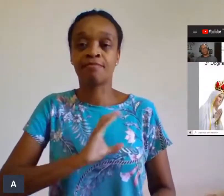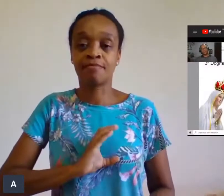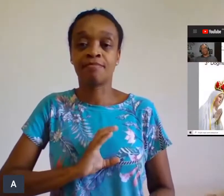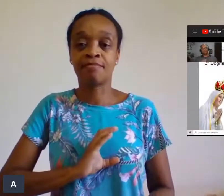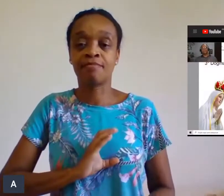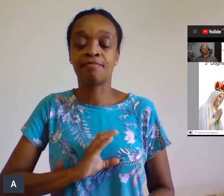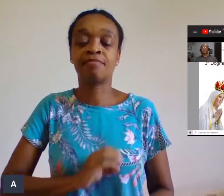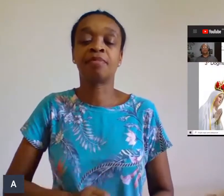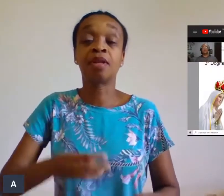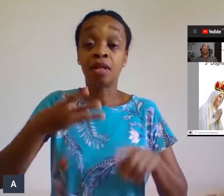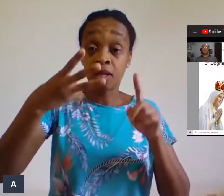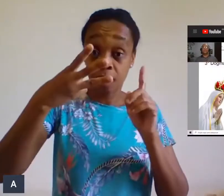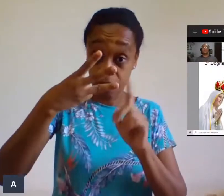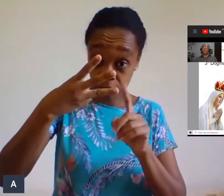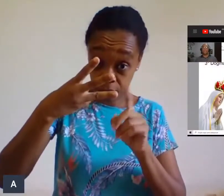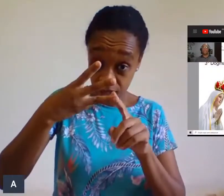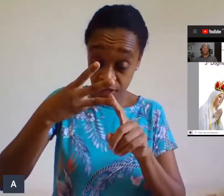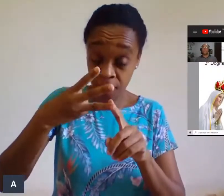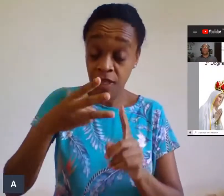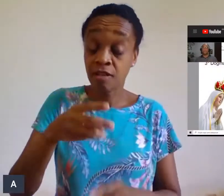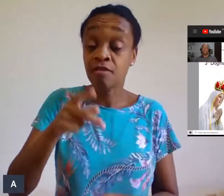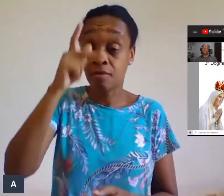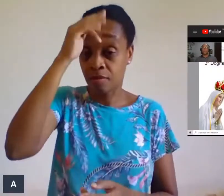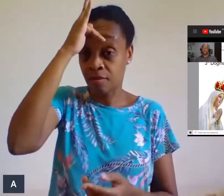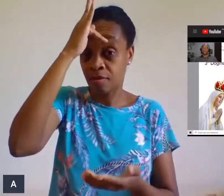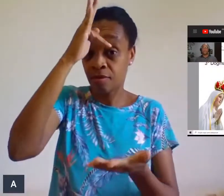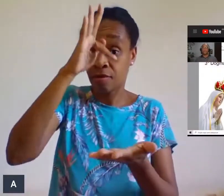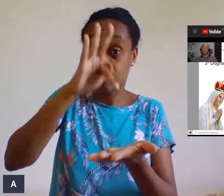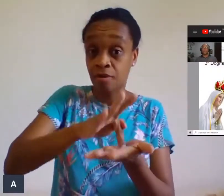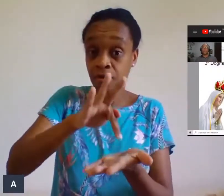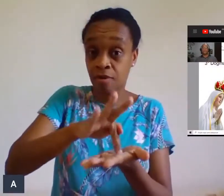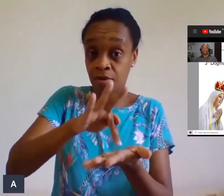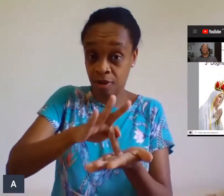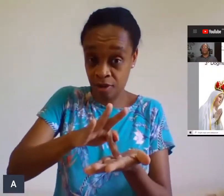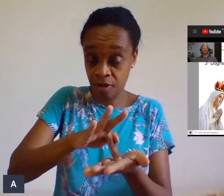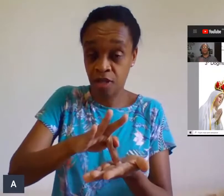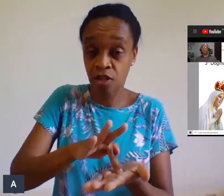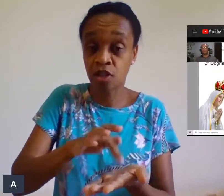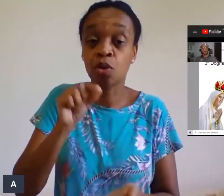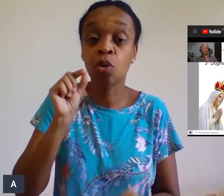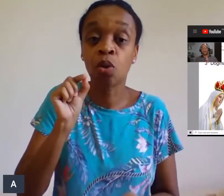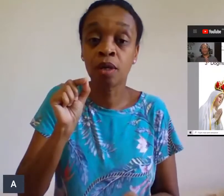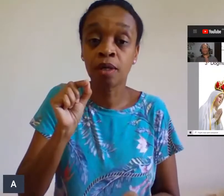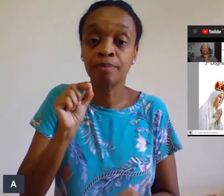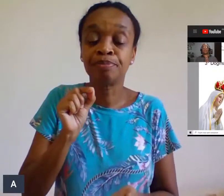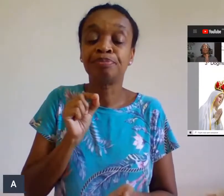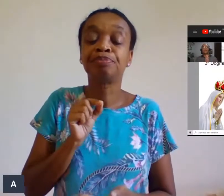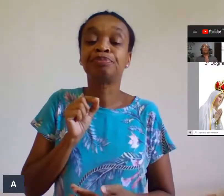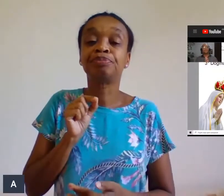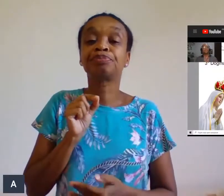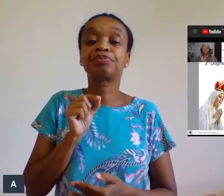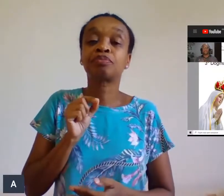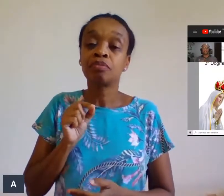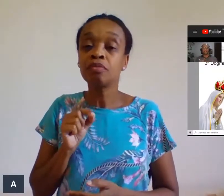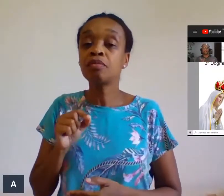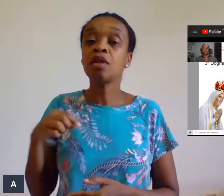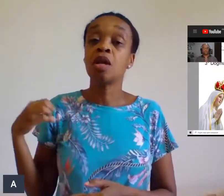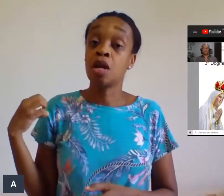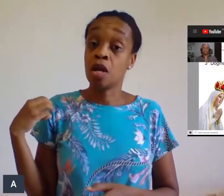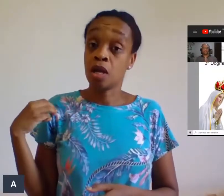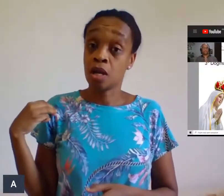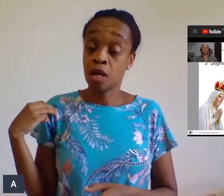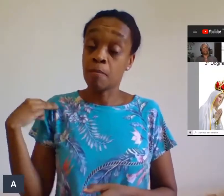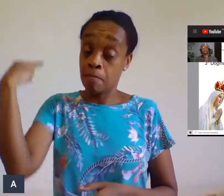Terceiro dogma, da Imaculada Conceição. Isso já foi através de uma bula papal, Ineffabilis